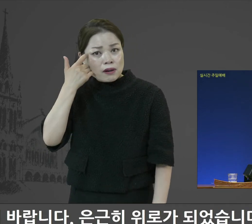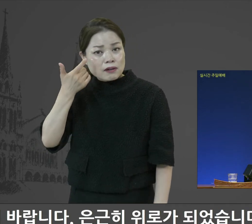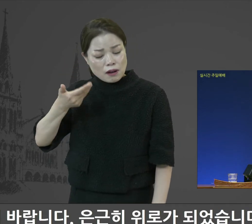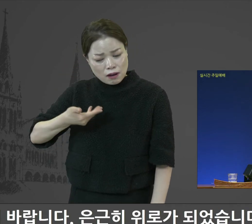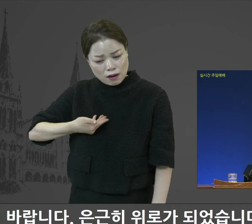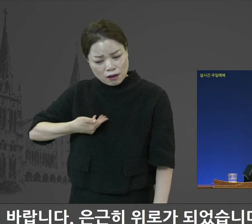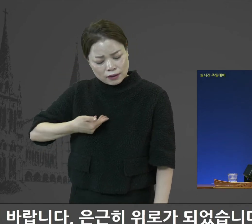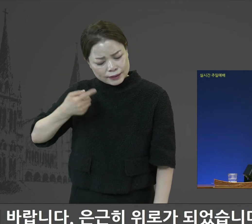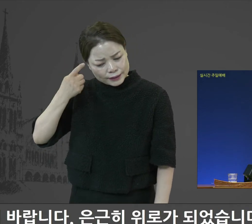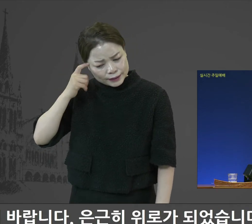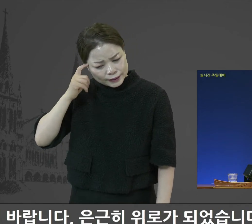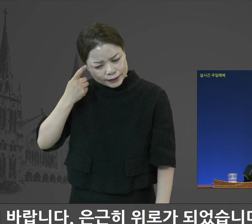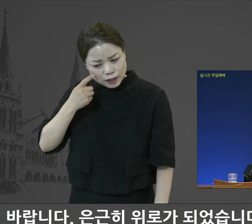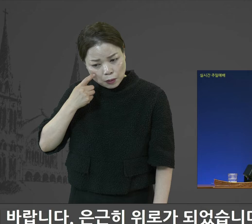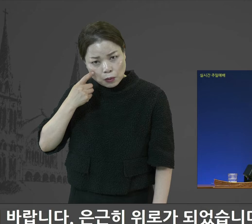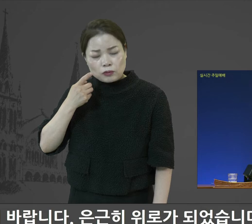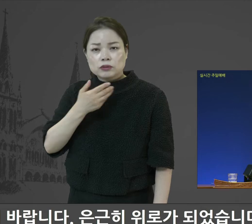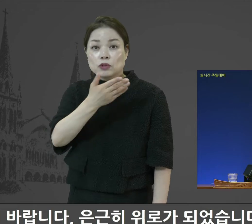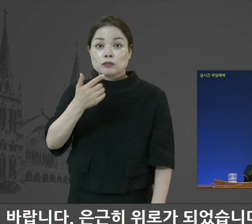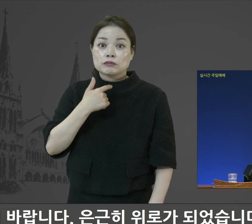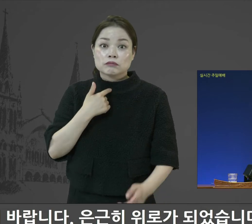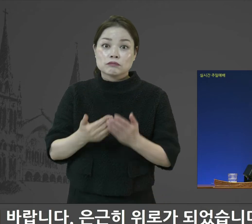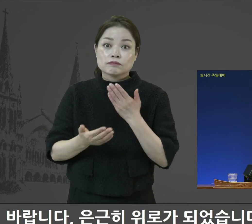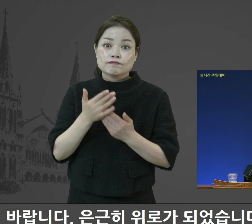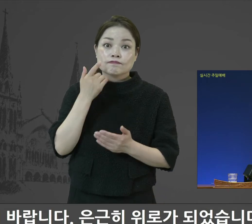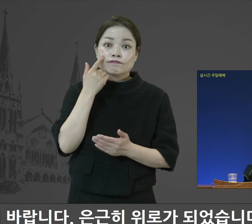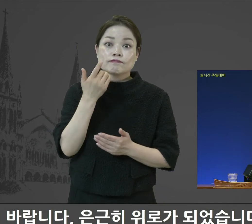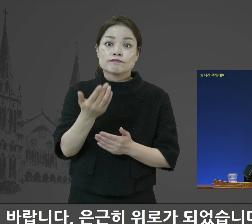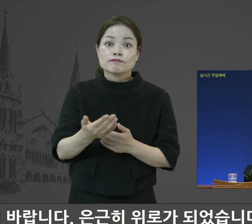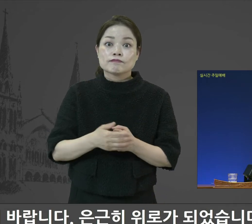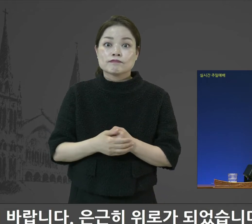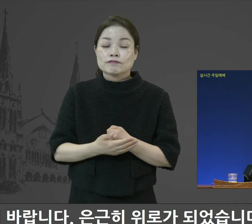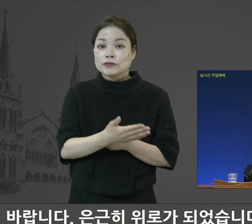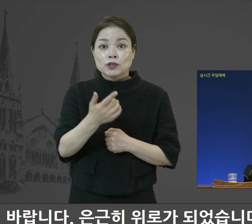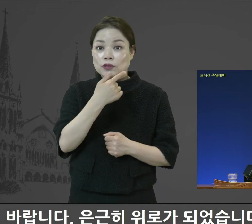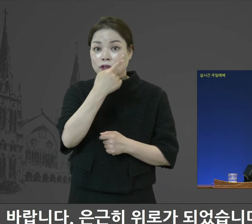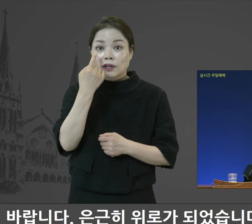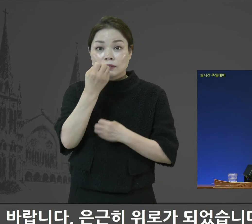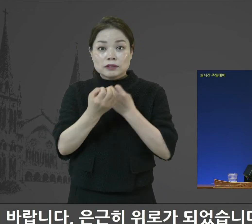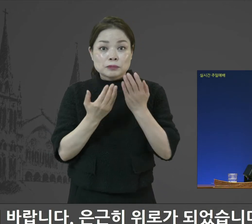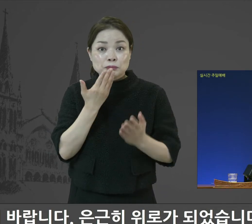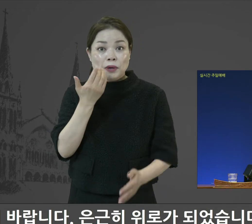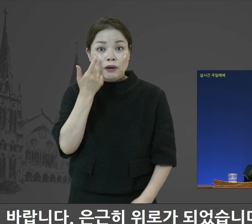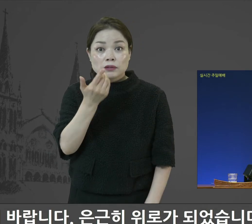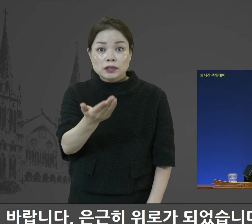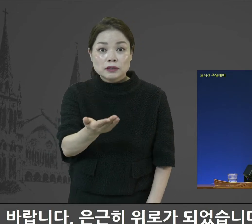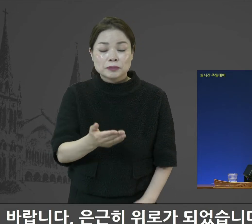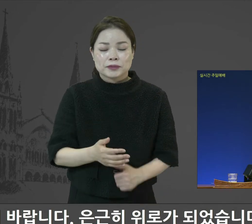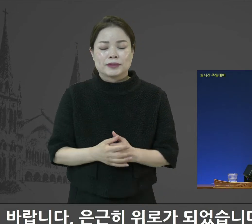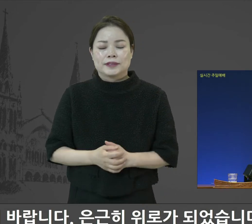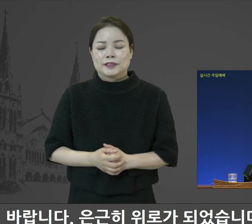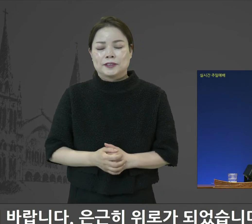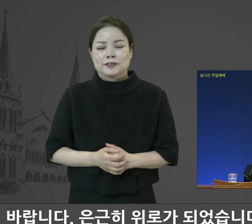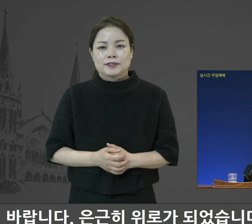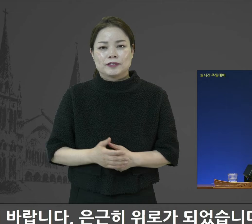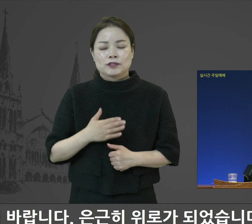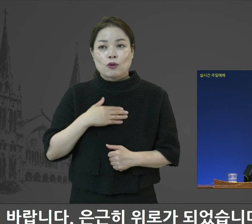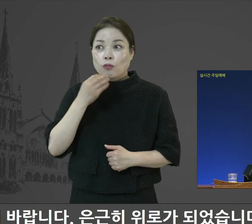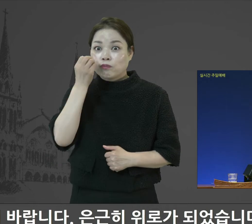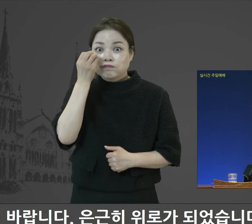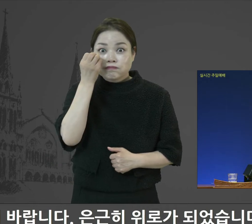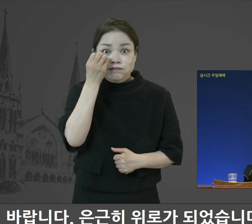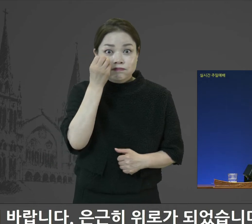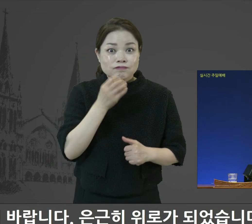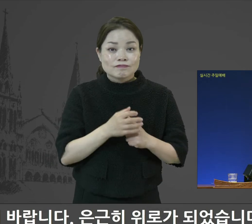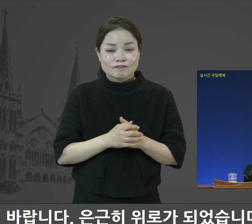돌아보니까 된 거 혹 여러분의 경험 아닙니까? 혹 여러분 그런 간증 하실 수 있지 않습니까? 좀 신기하지